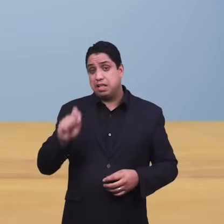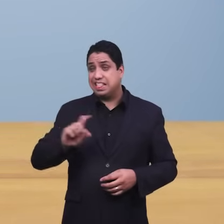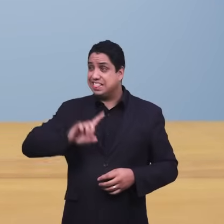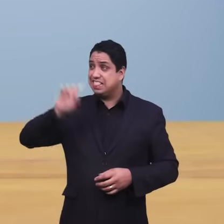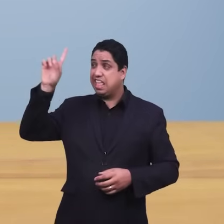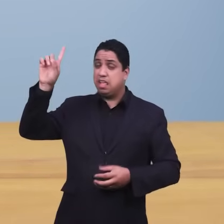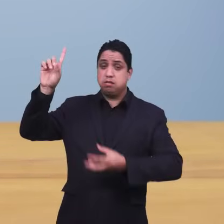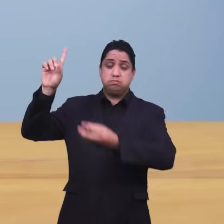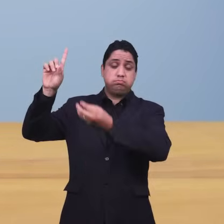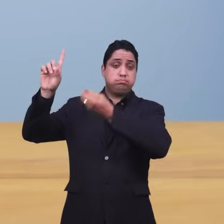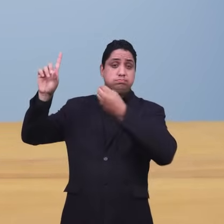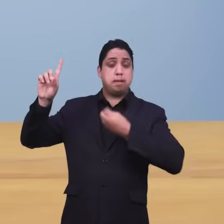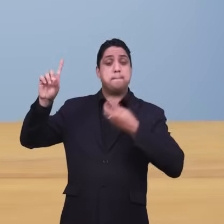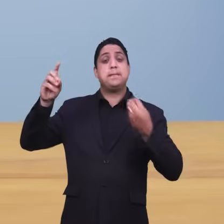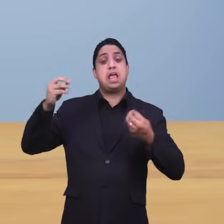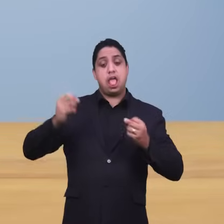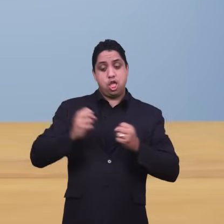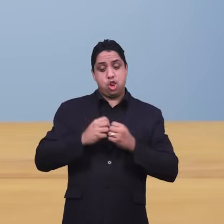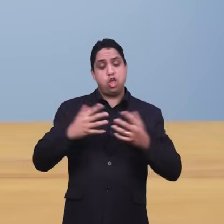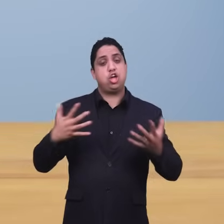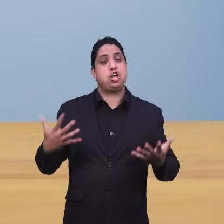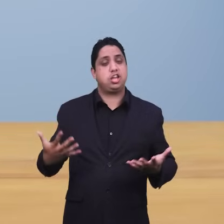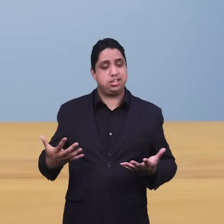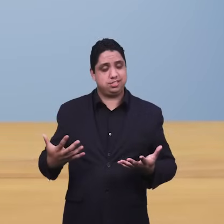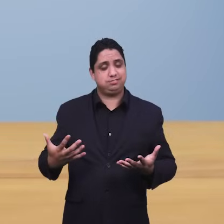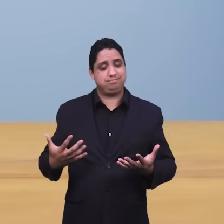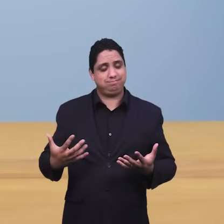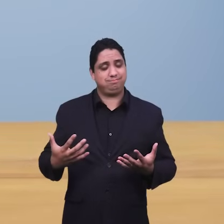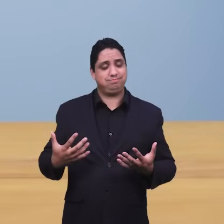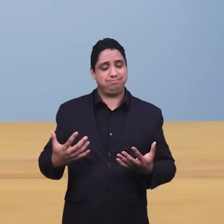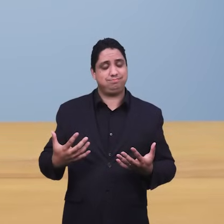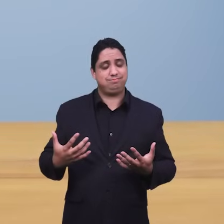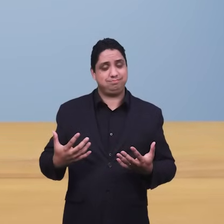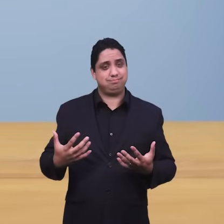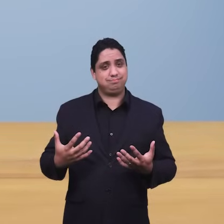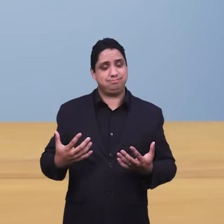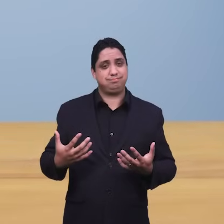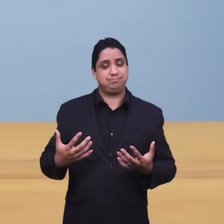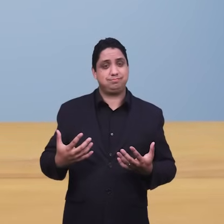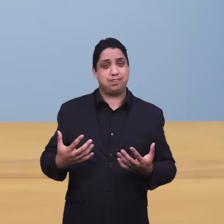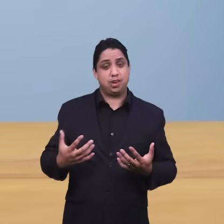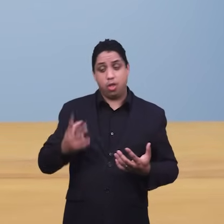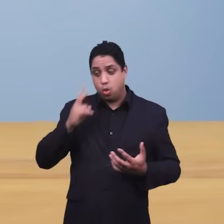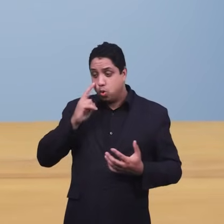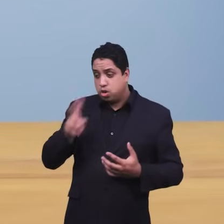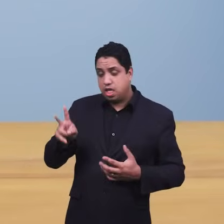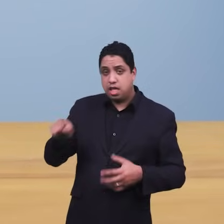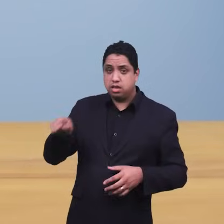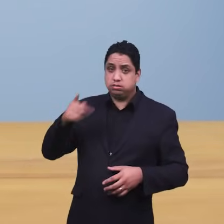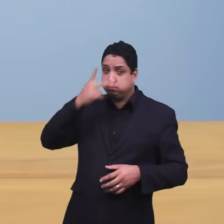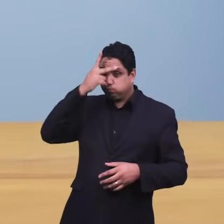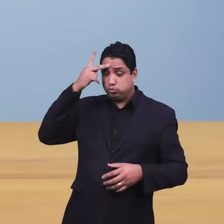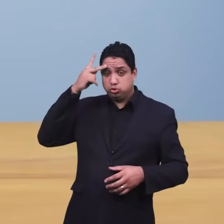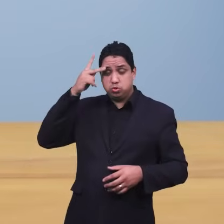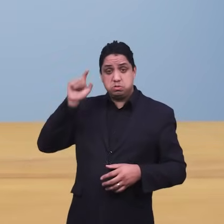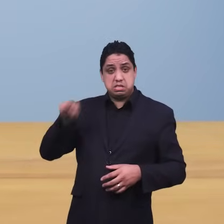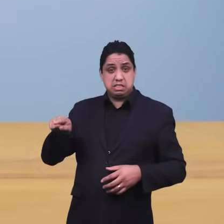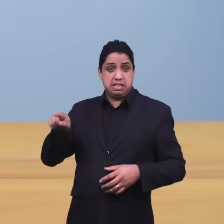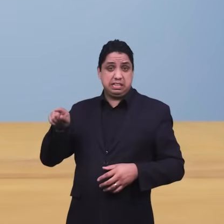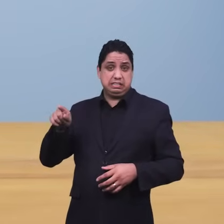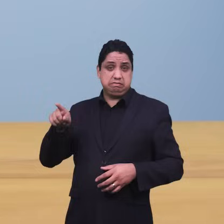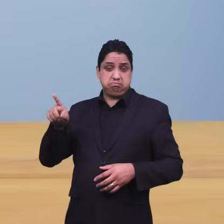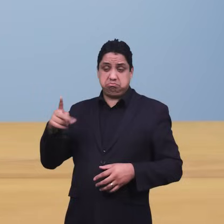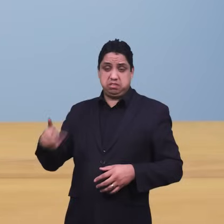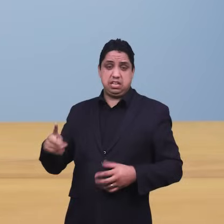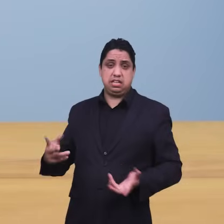isso, olhar para essa criança, para esse adolescente, para esse jovem, como a pessoa que ele é.